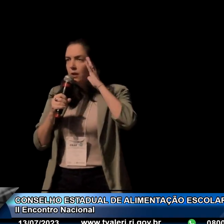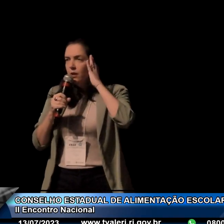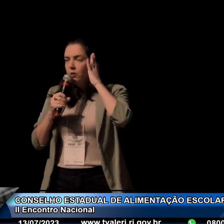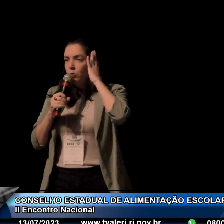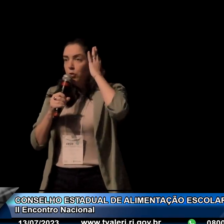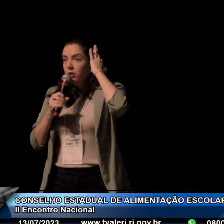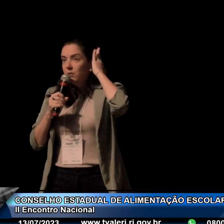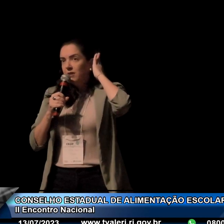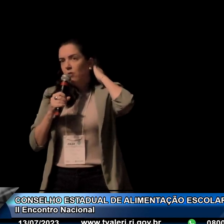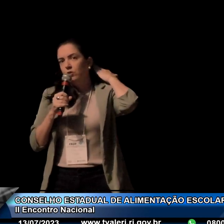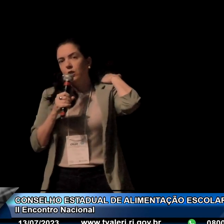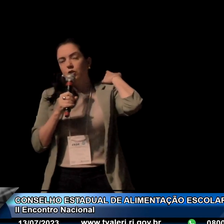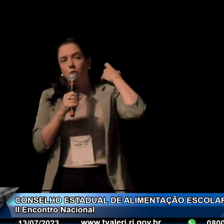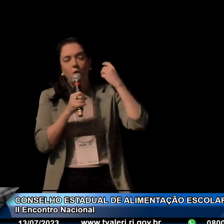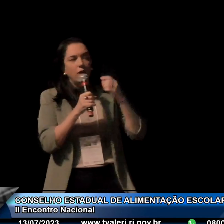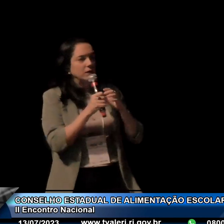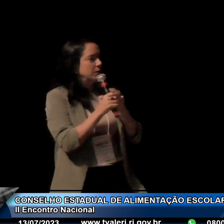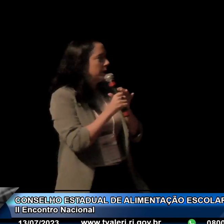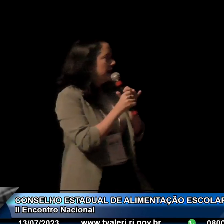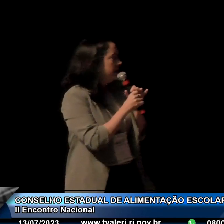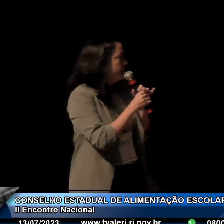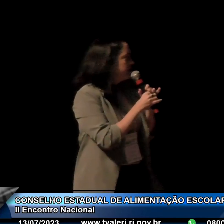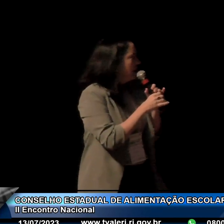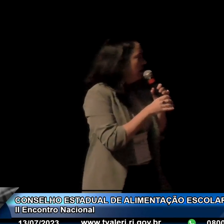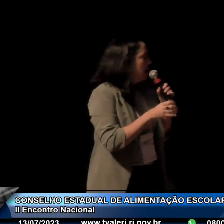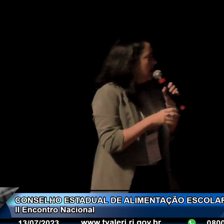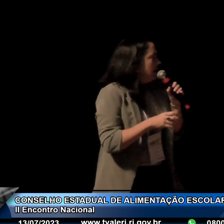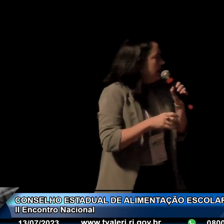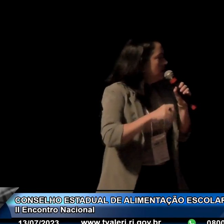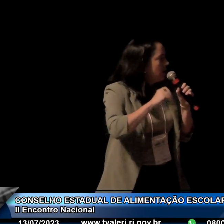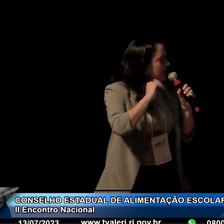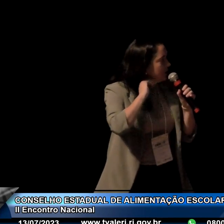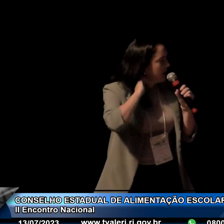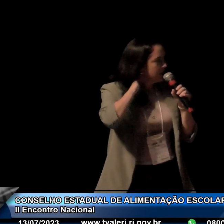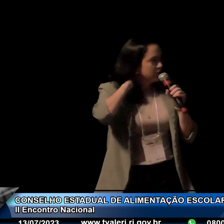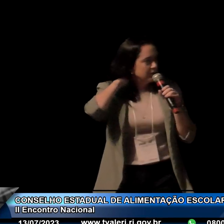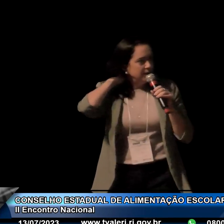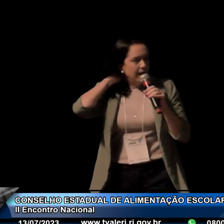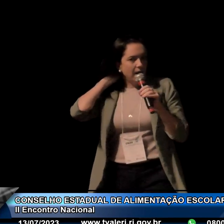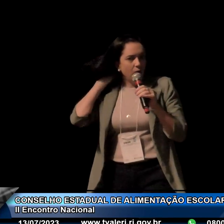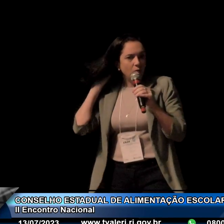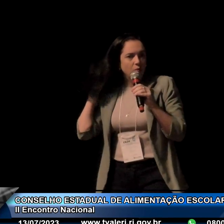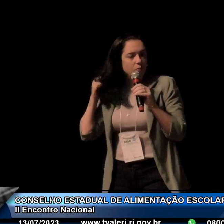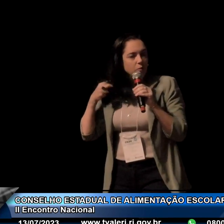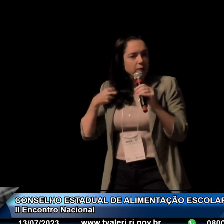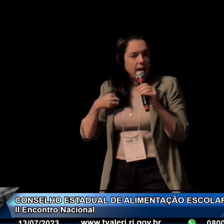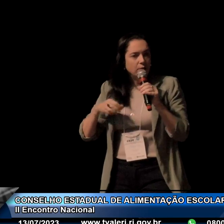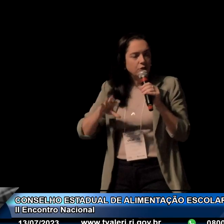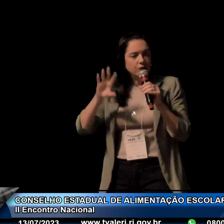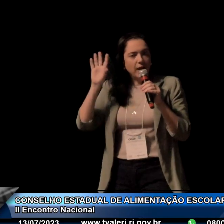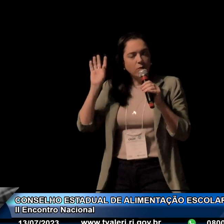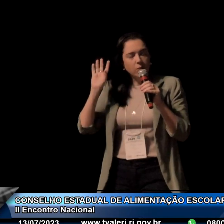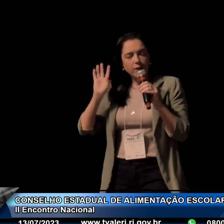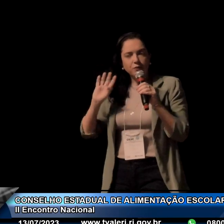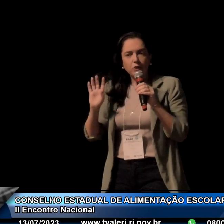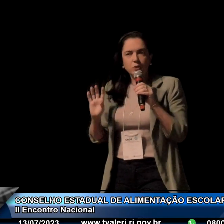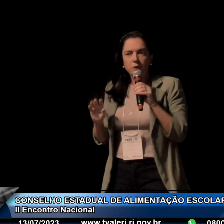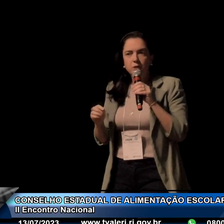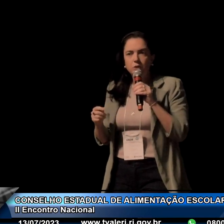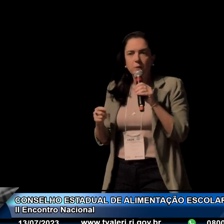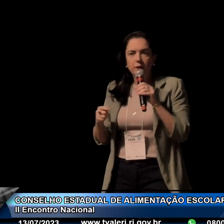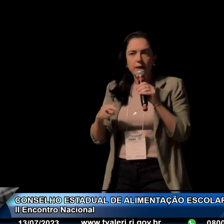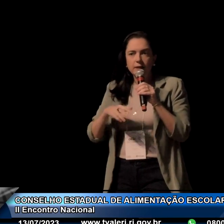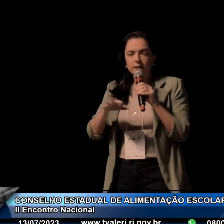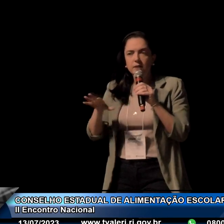aí do programa saúde na escola também e com Assistência Social né o destaco mais